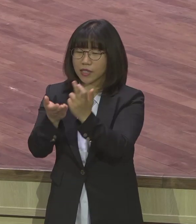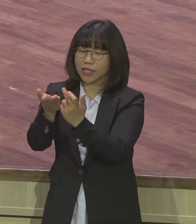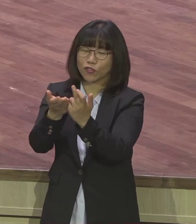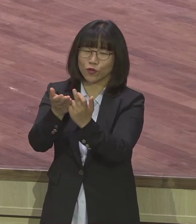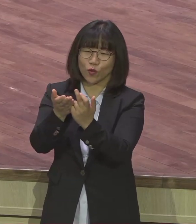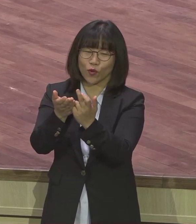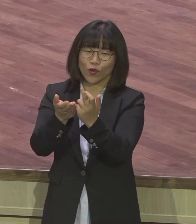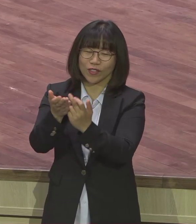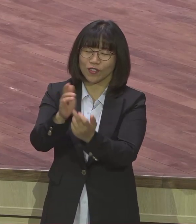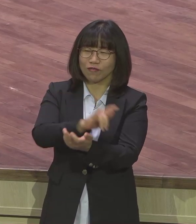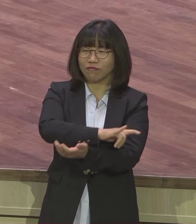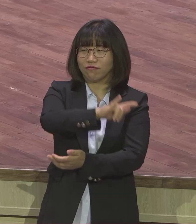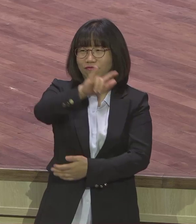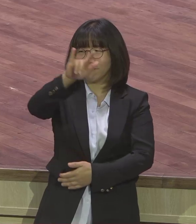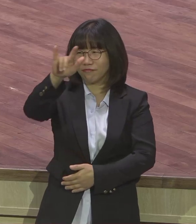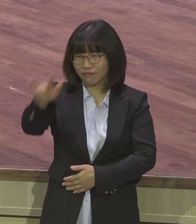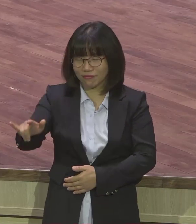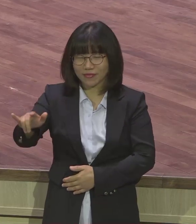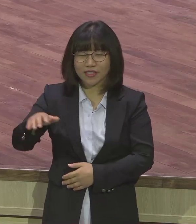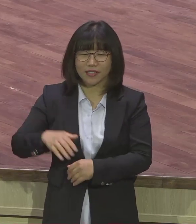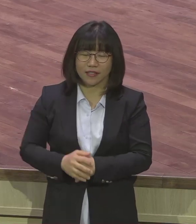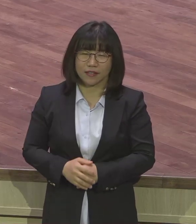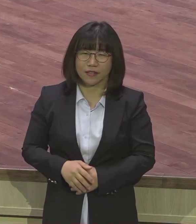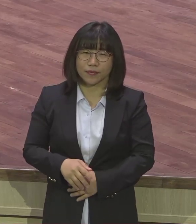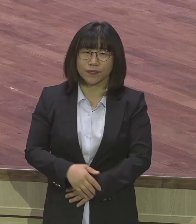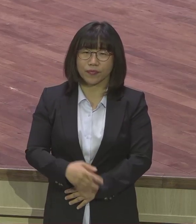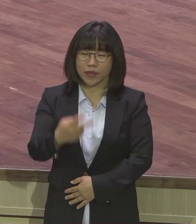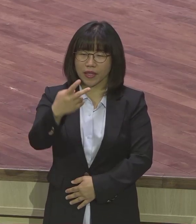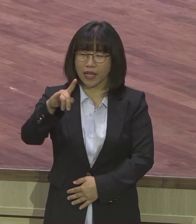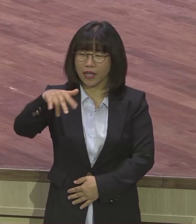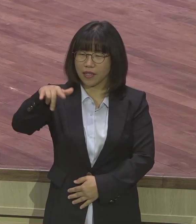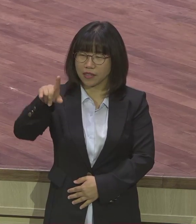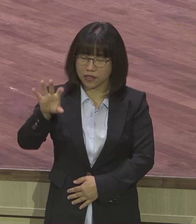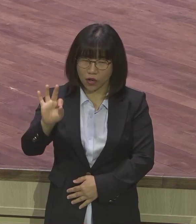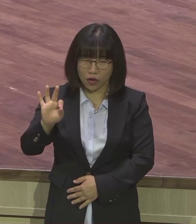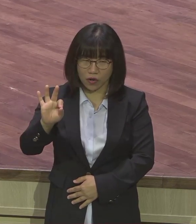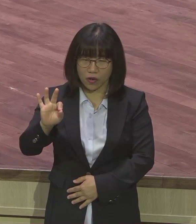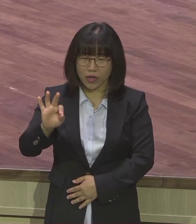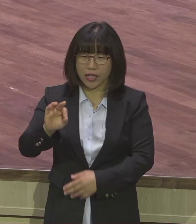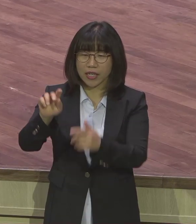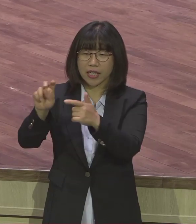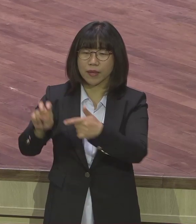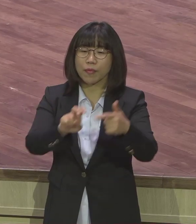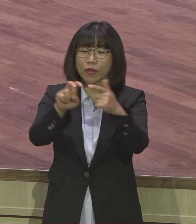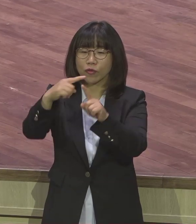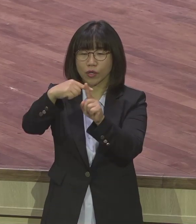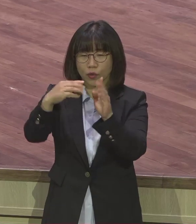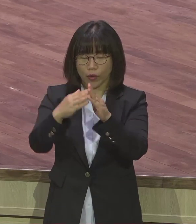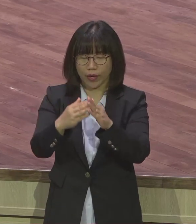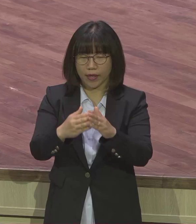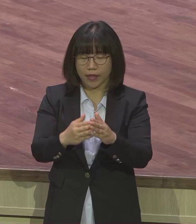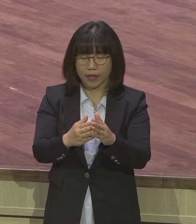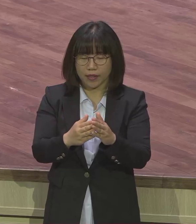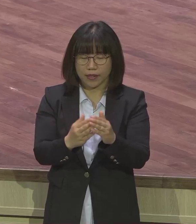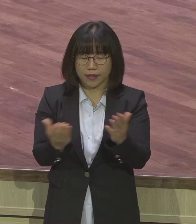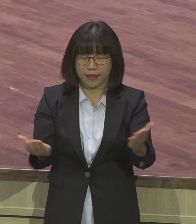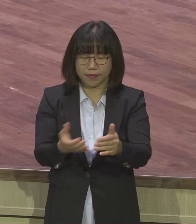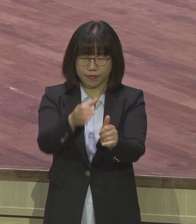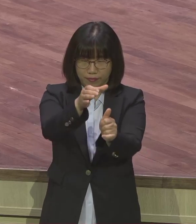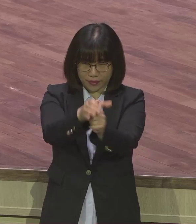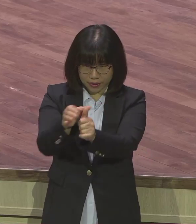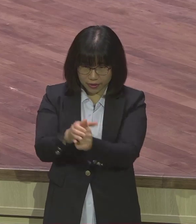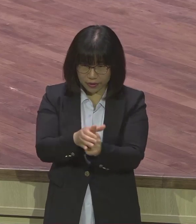가서 제주도 이 대정 임마누엘 교회 그리 임직 예배를 유 목사님과 함께